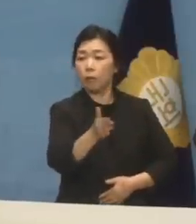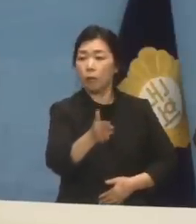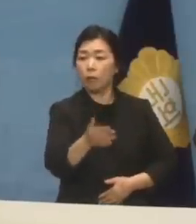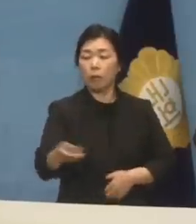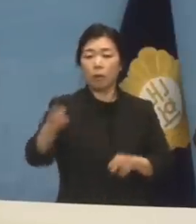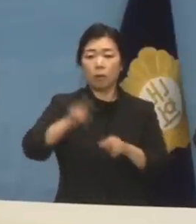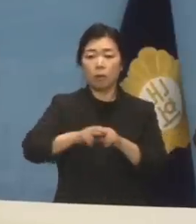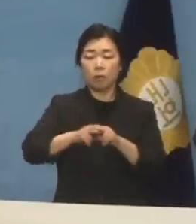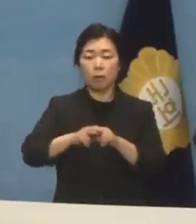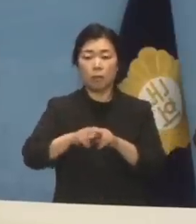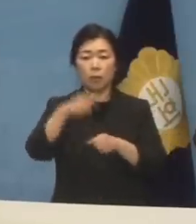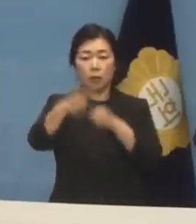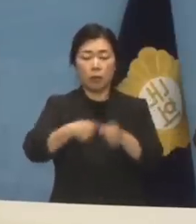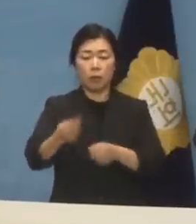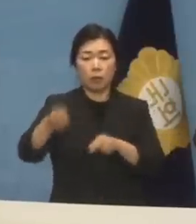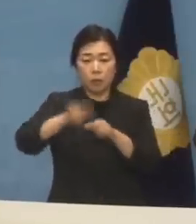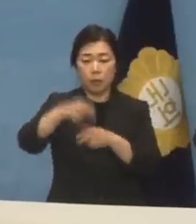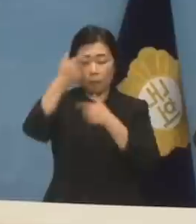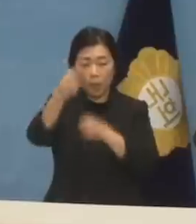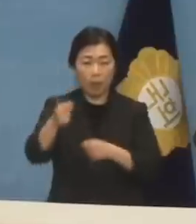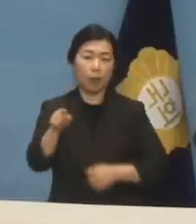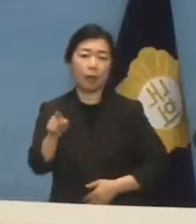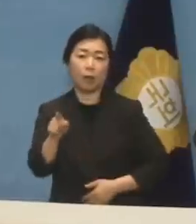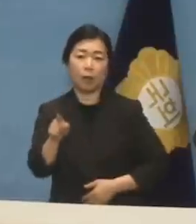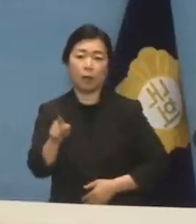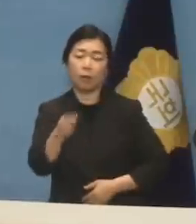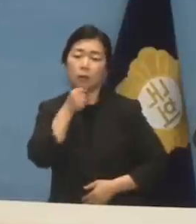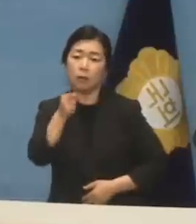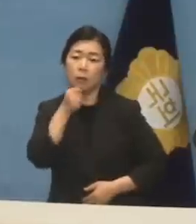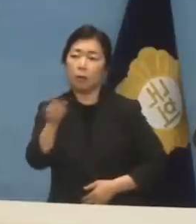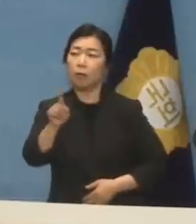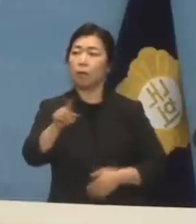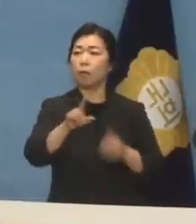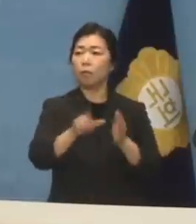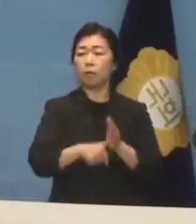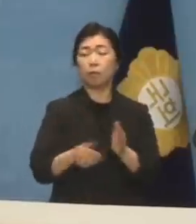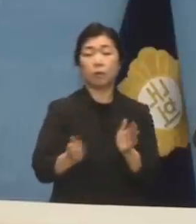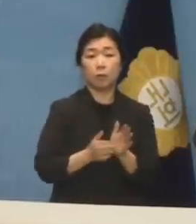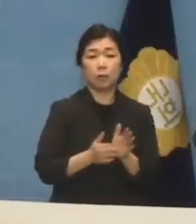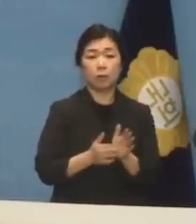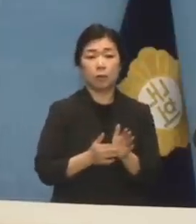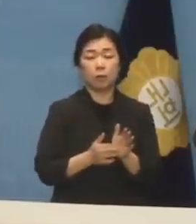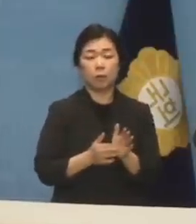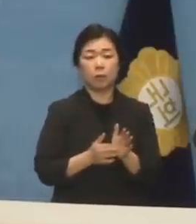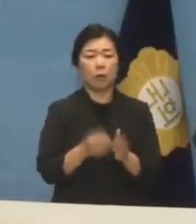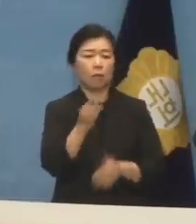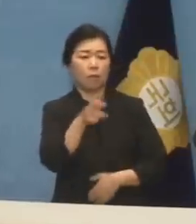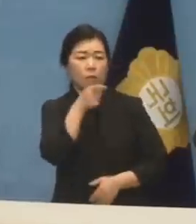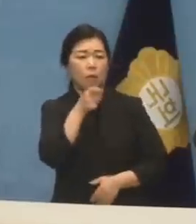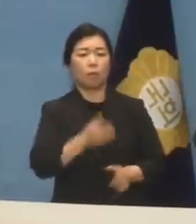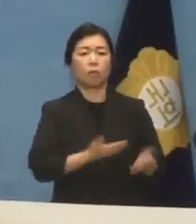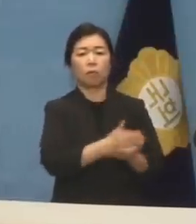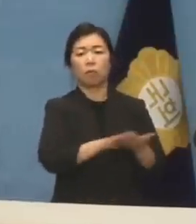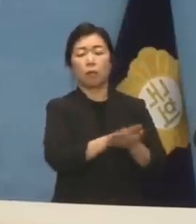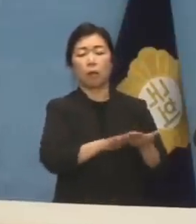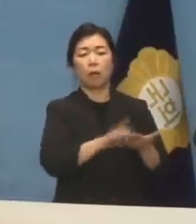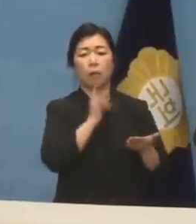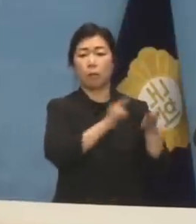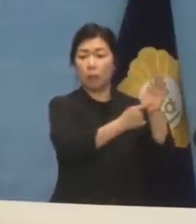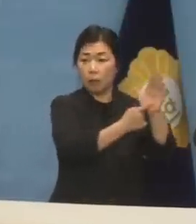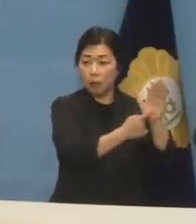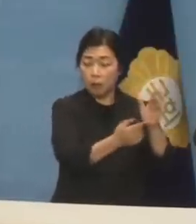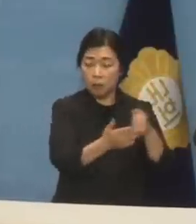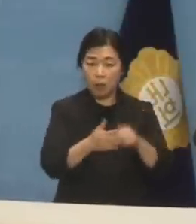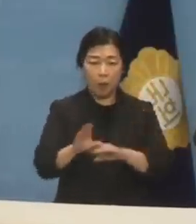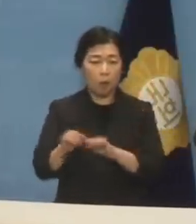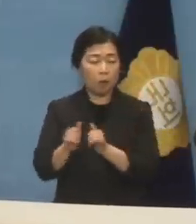하고 맥주나 먹자고 말하는 그 가벼움과 천박함, 언론과 국민에 대한 무시에 대해서 대부분의